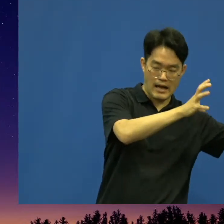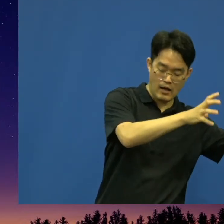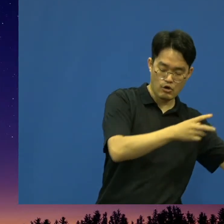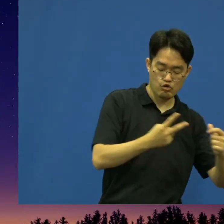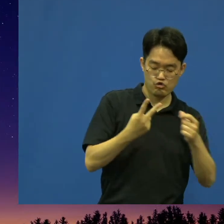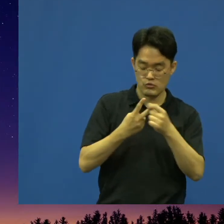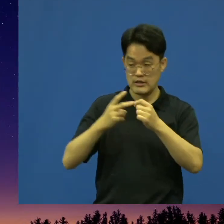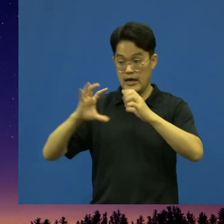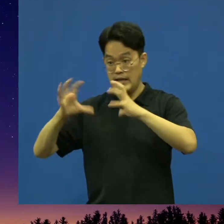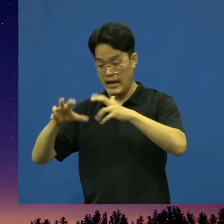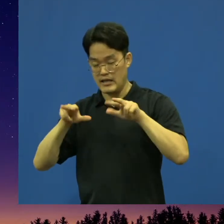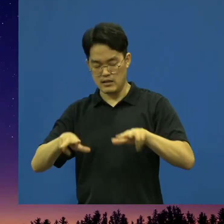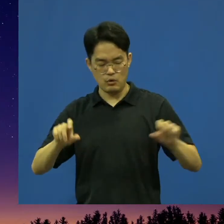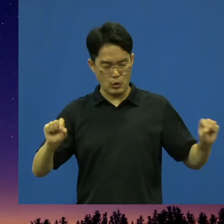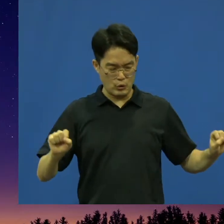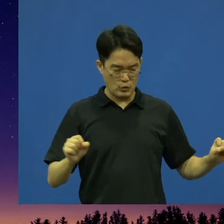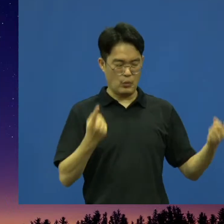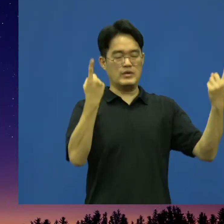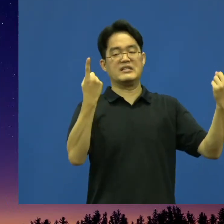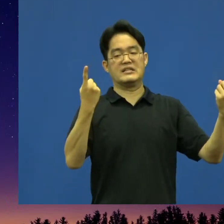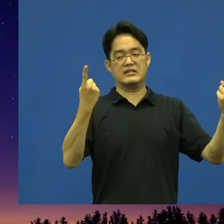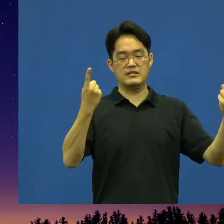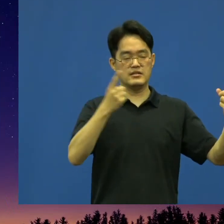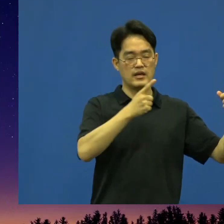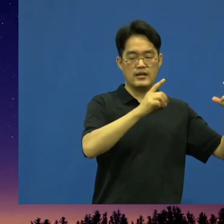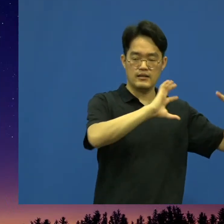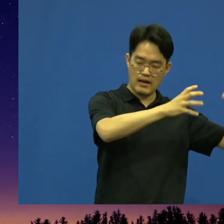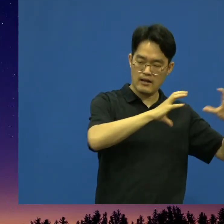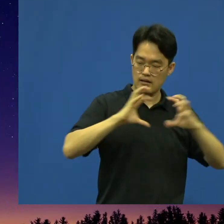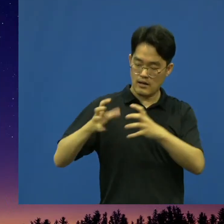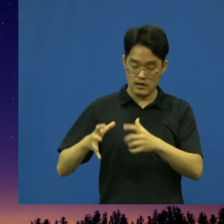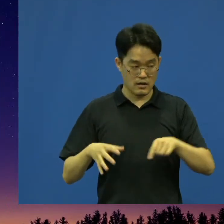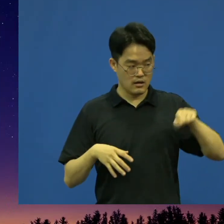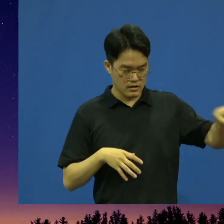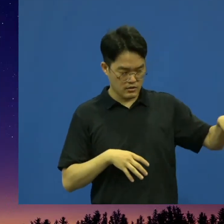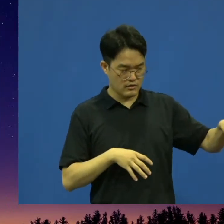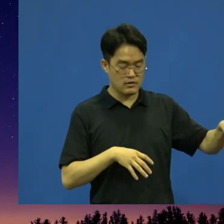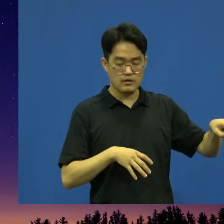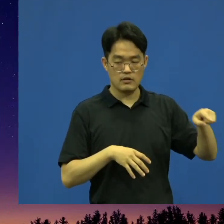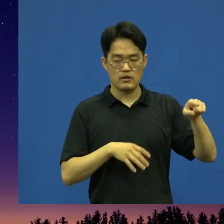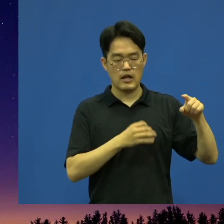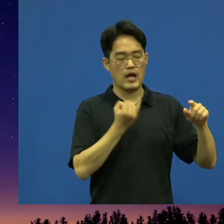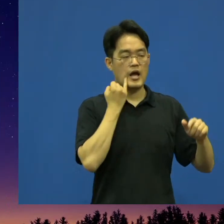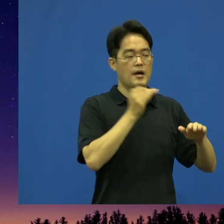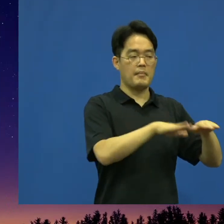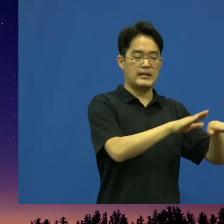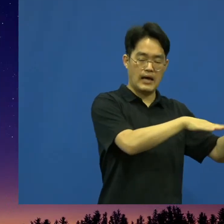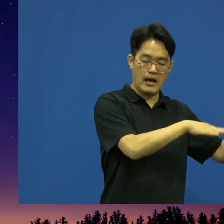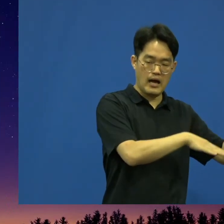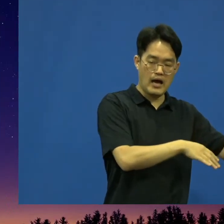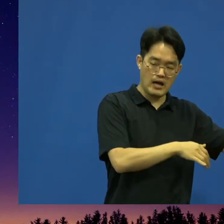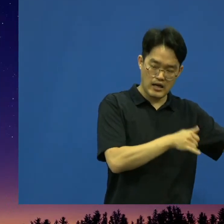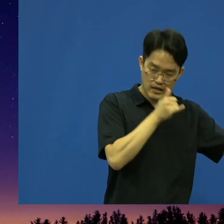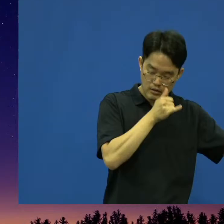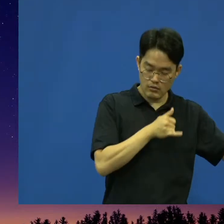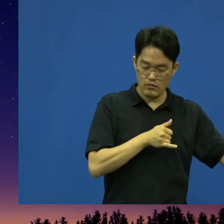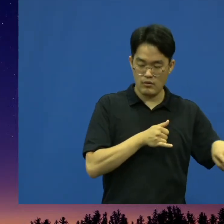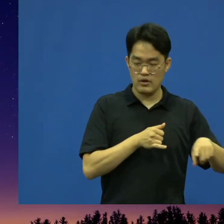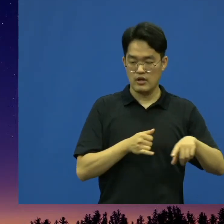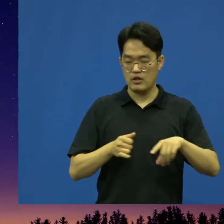동시에 진행되고 있는데, 하나는 땅에서 열리고 있는